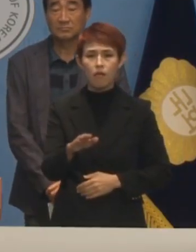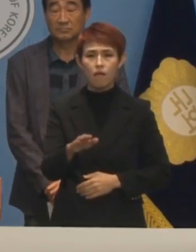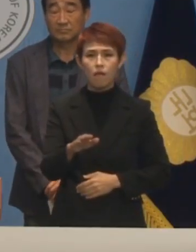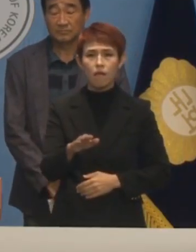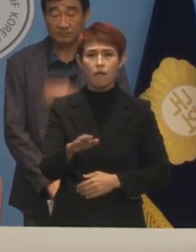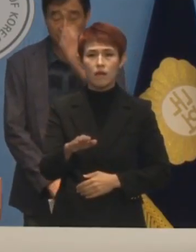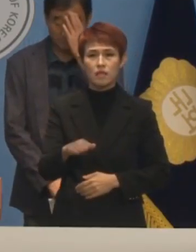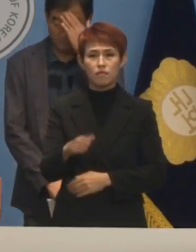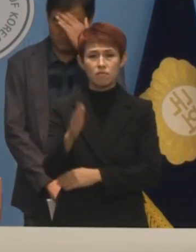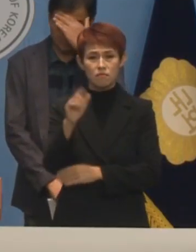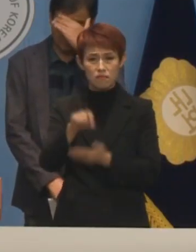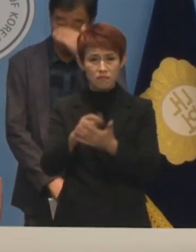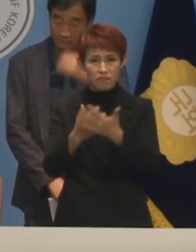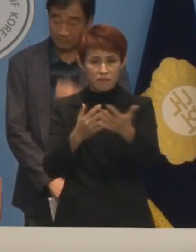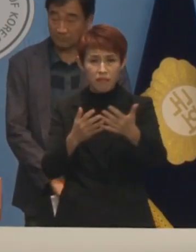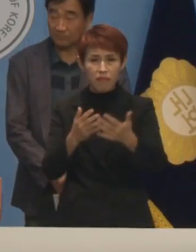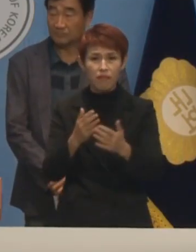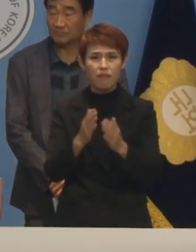발언 시작하겠습니다.